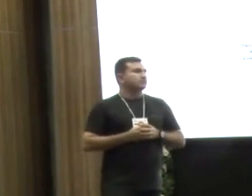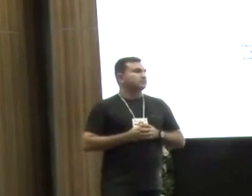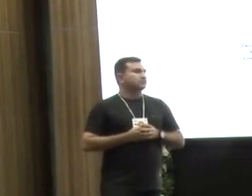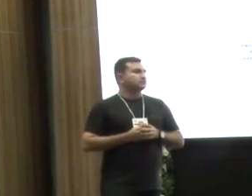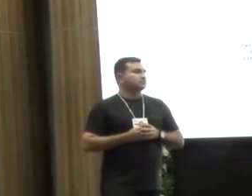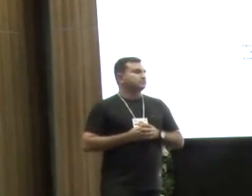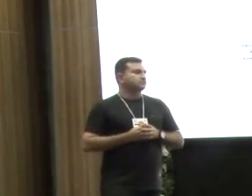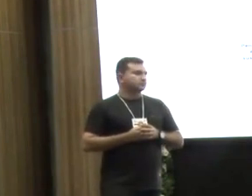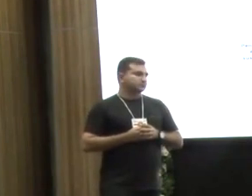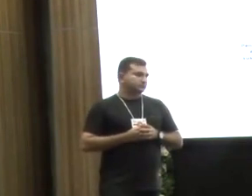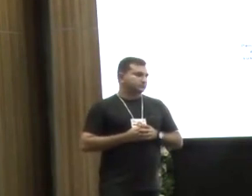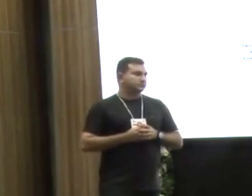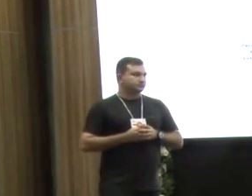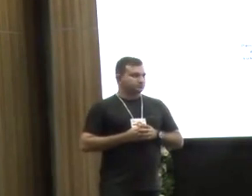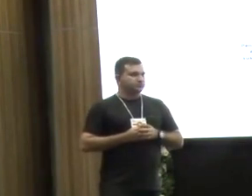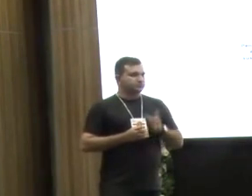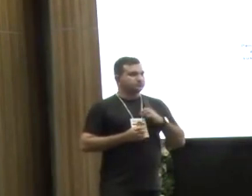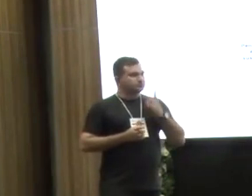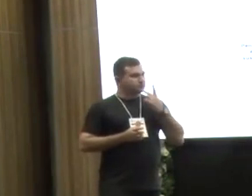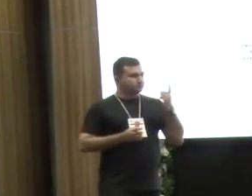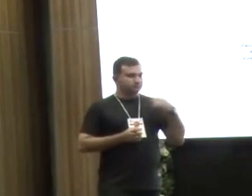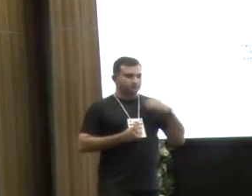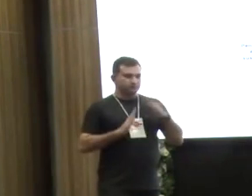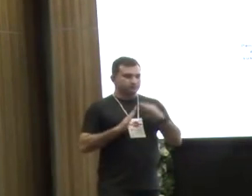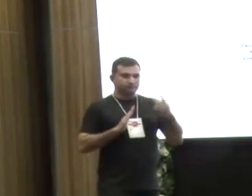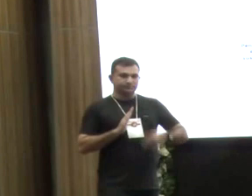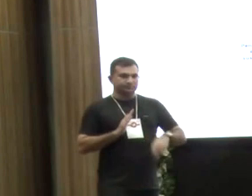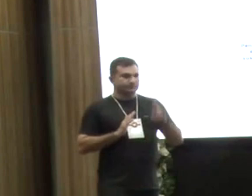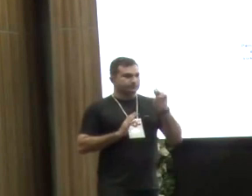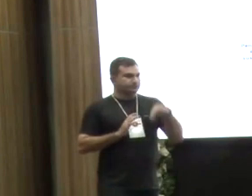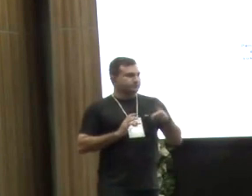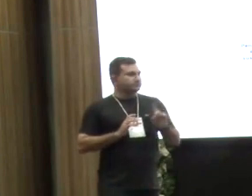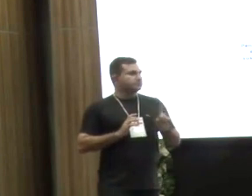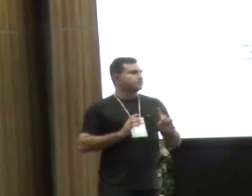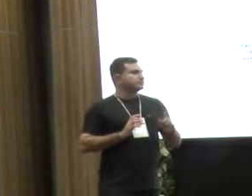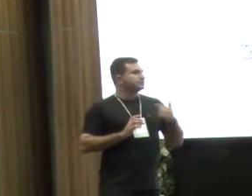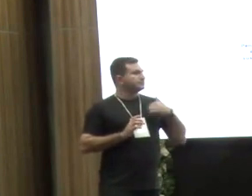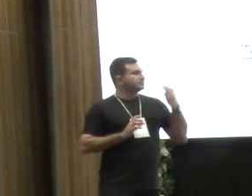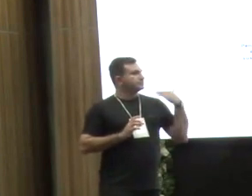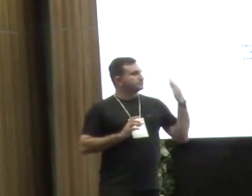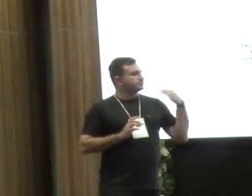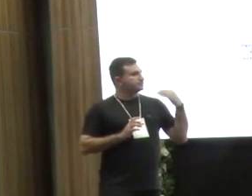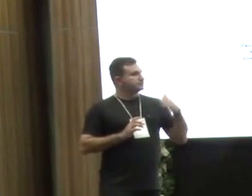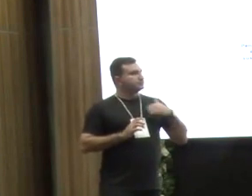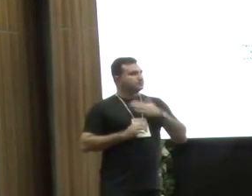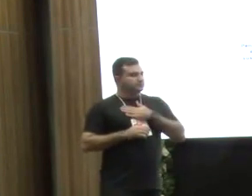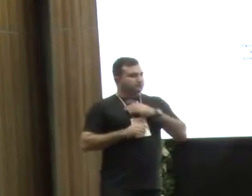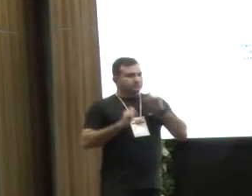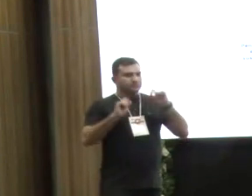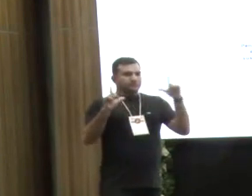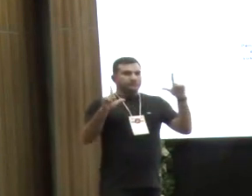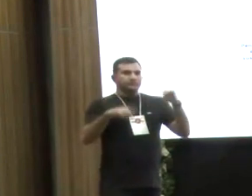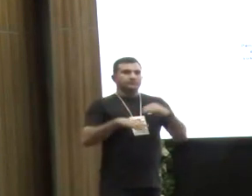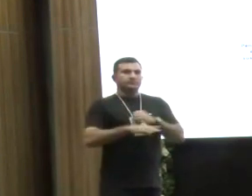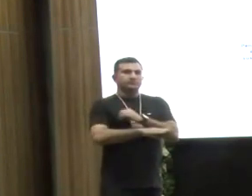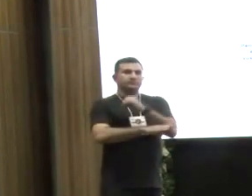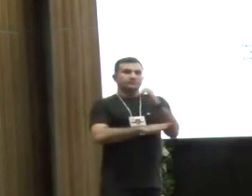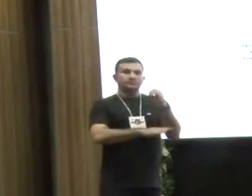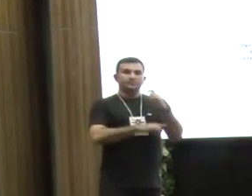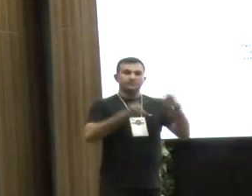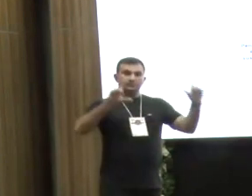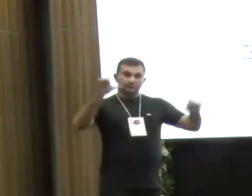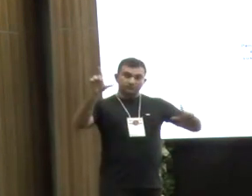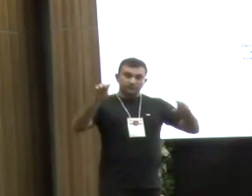Eu moro, como eu falei para vocês, eu não moro aqui, né? Aí um dia eu gosto de acordar cedo e ligar a TV